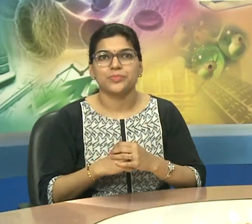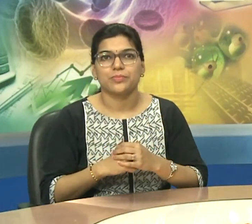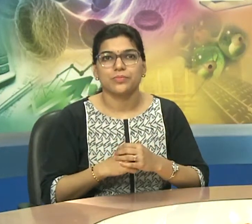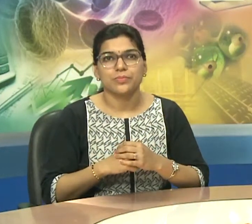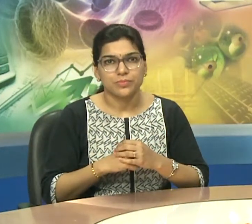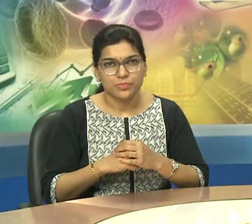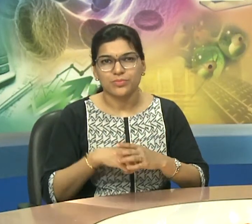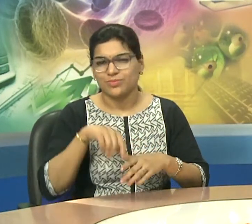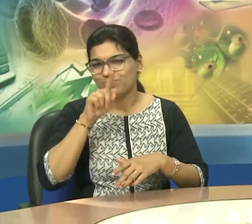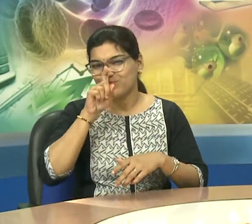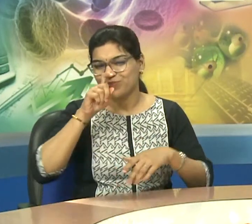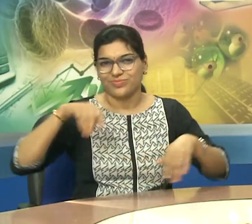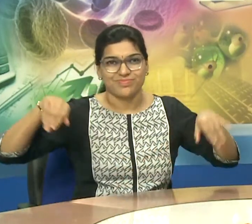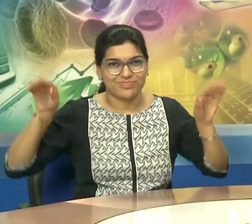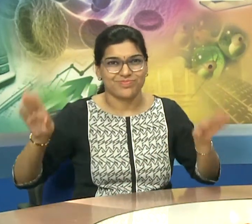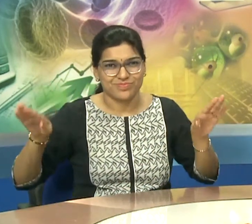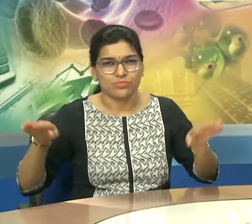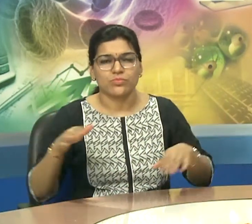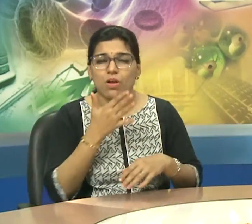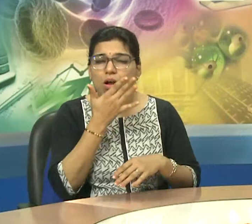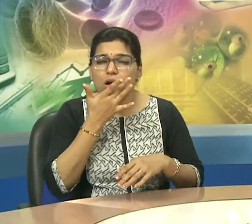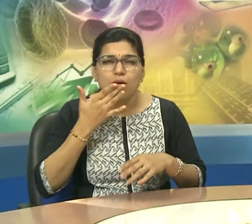These images which you can see on the screen,